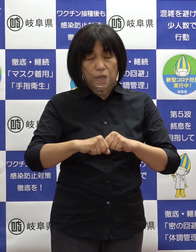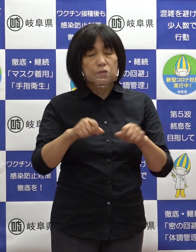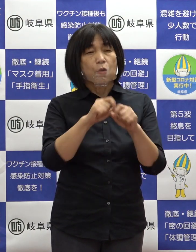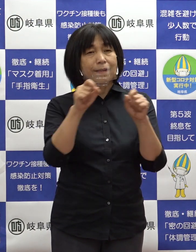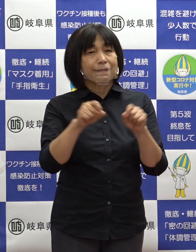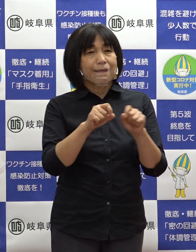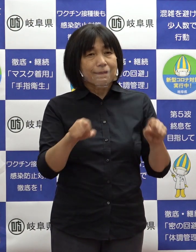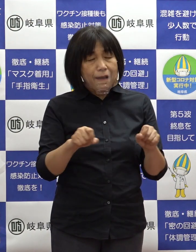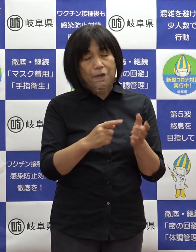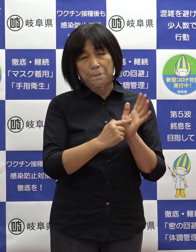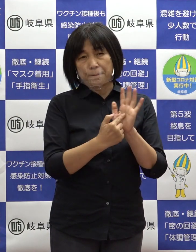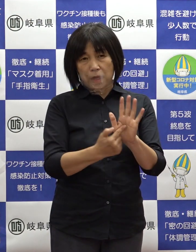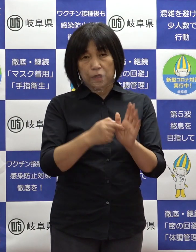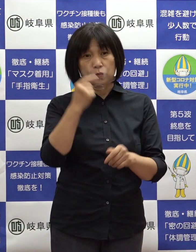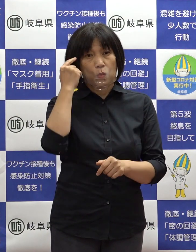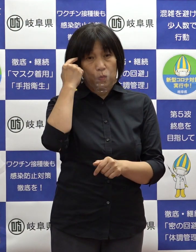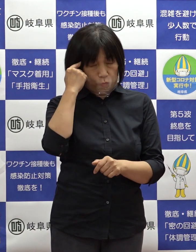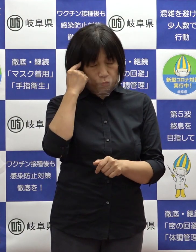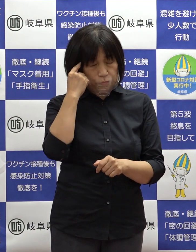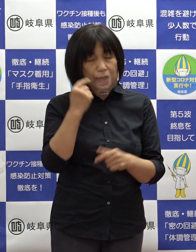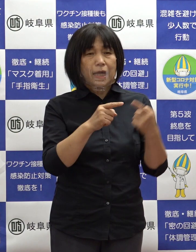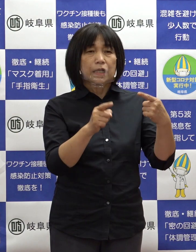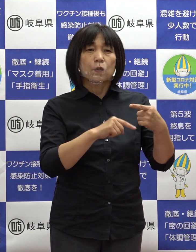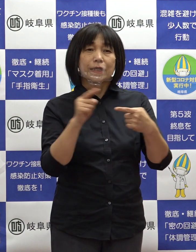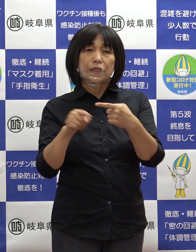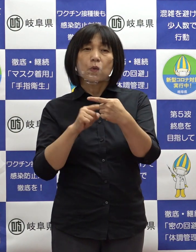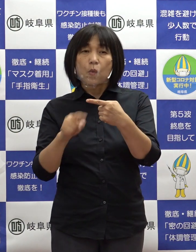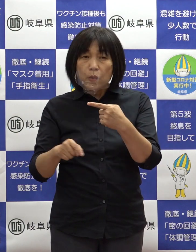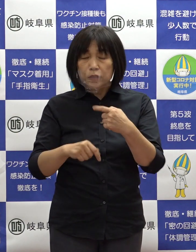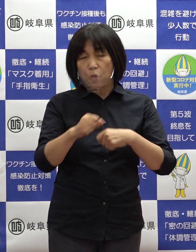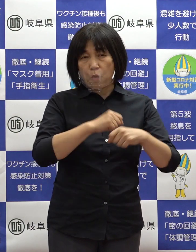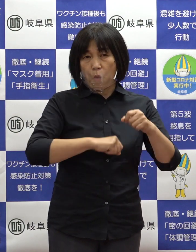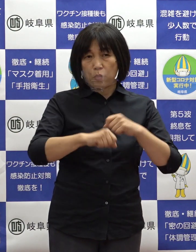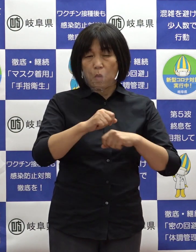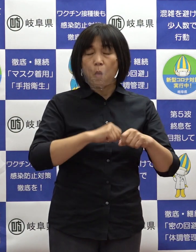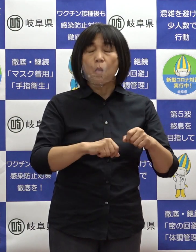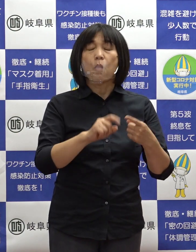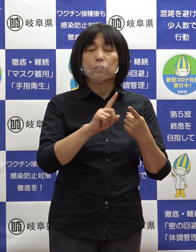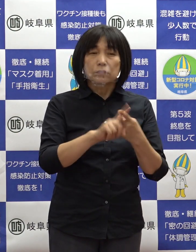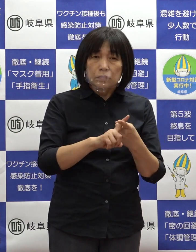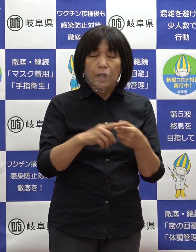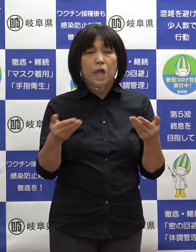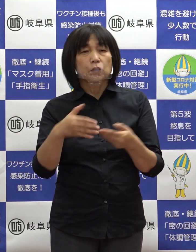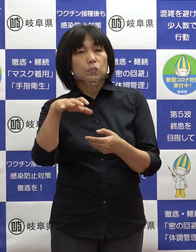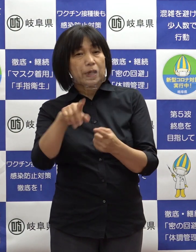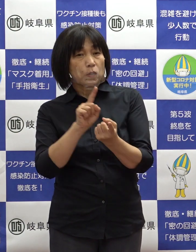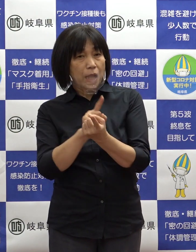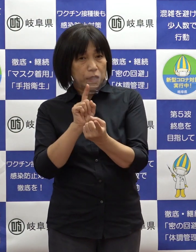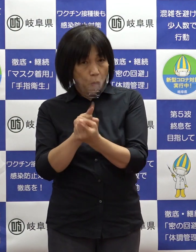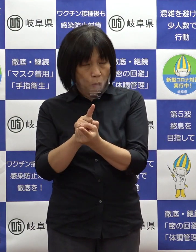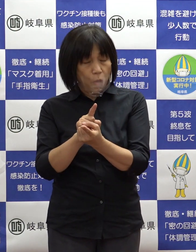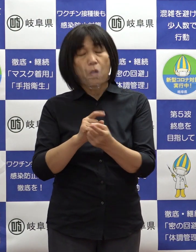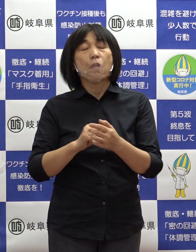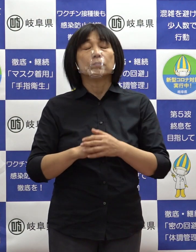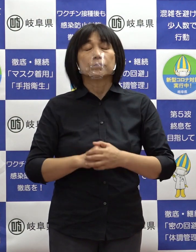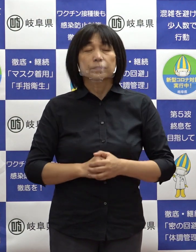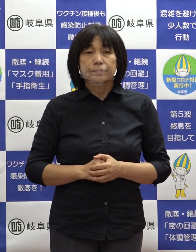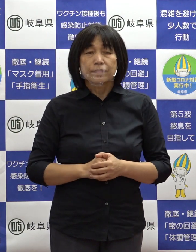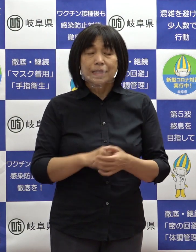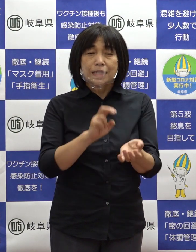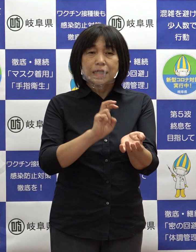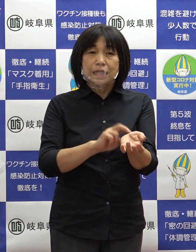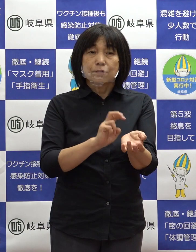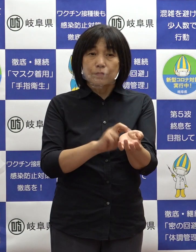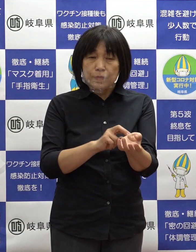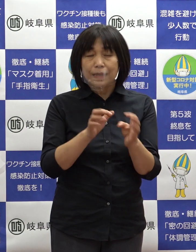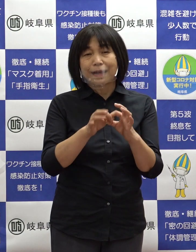の行動基準であったり、あるいは職場での対応であったり、それから医療機関の関